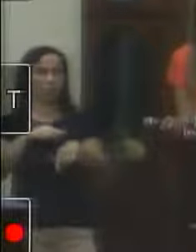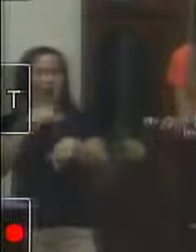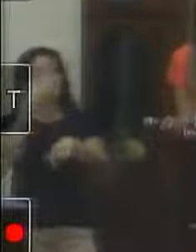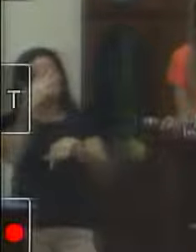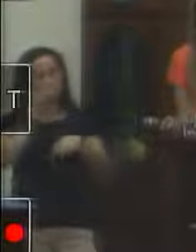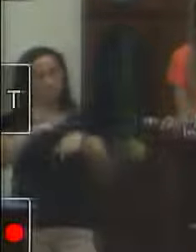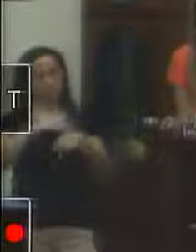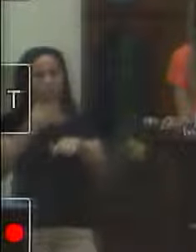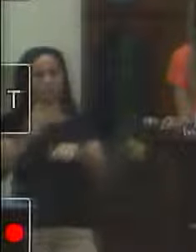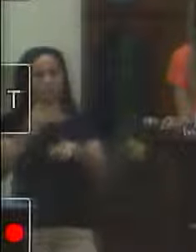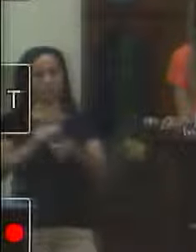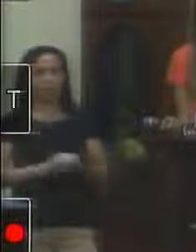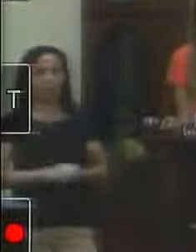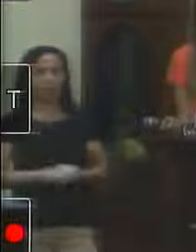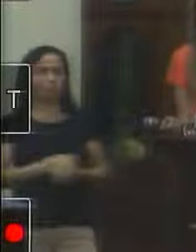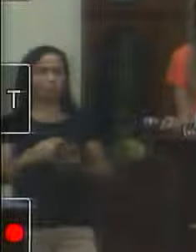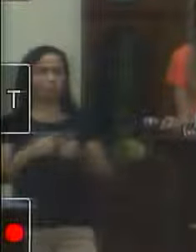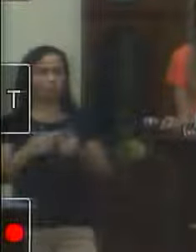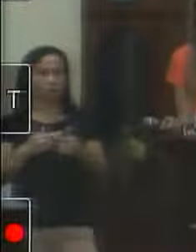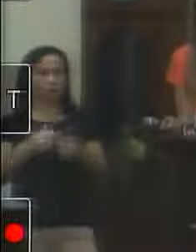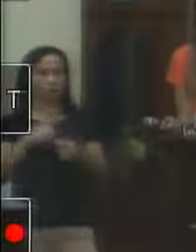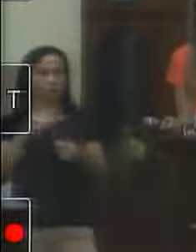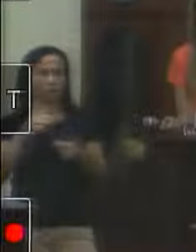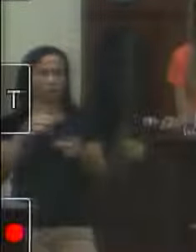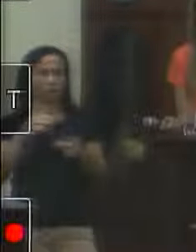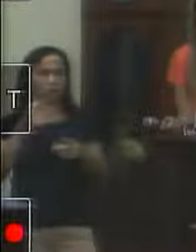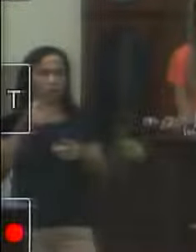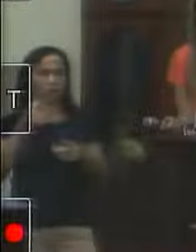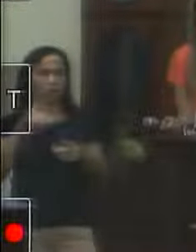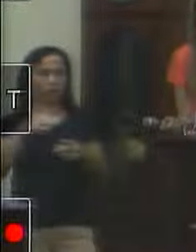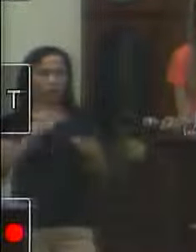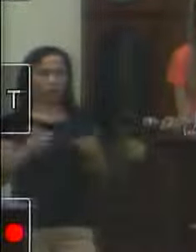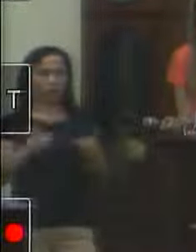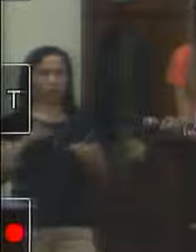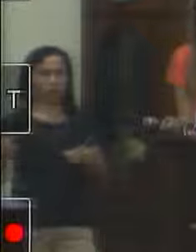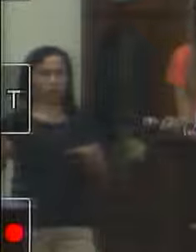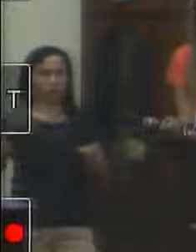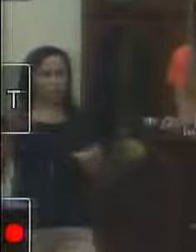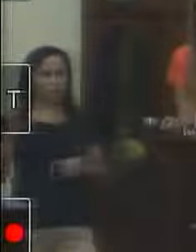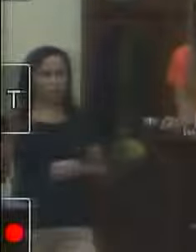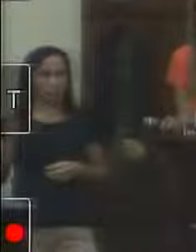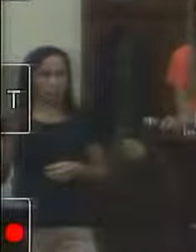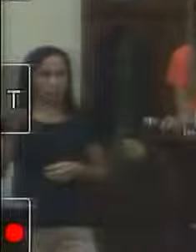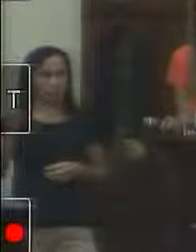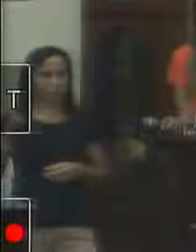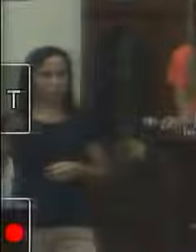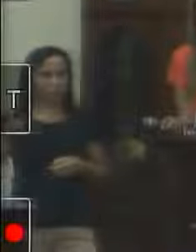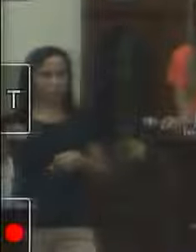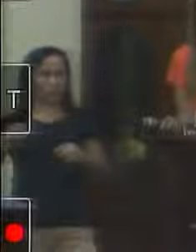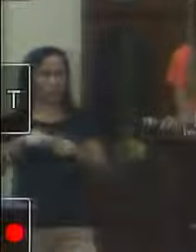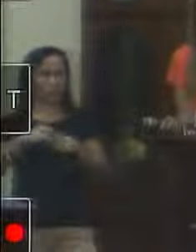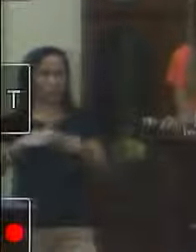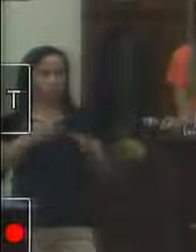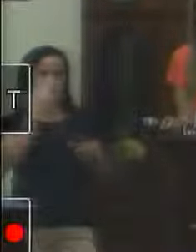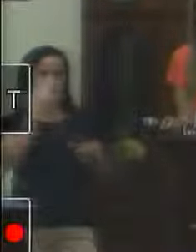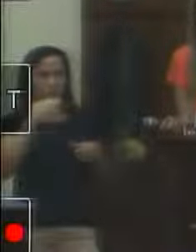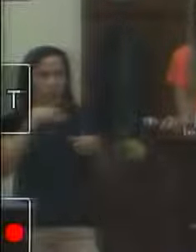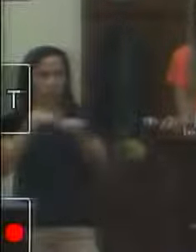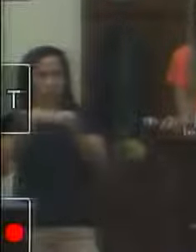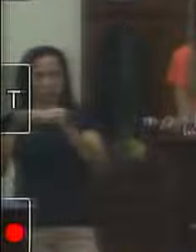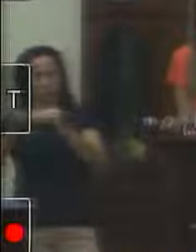ganhar mais, para o comerciante de Parapeúna, que a gente sabe que tem um carnaval do lado, que é Rio